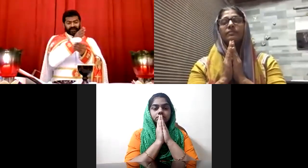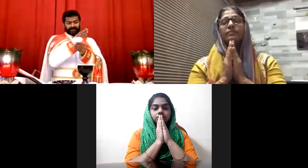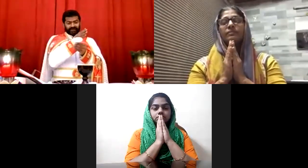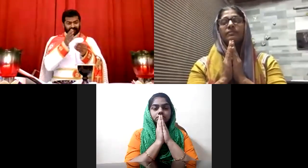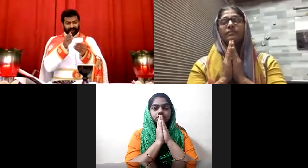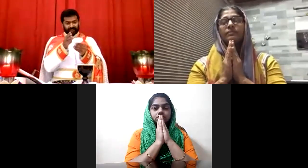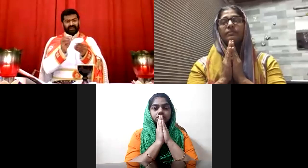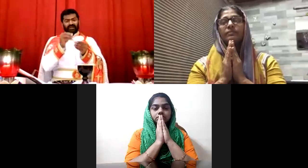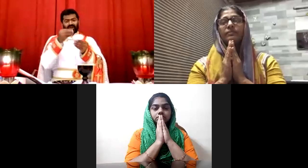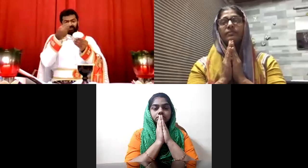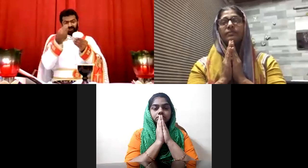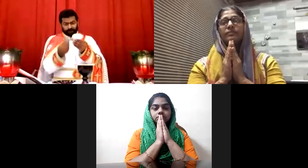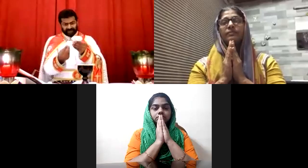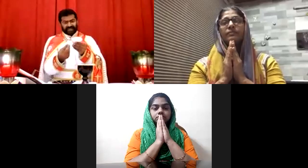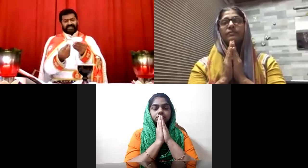വാഴ്ത്തി